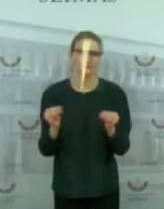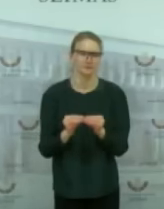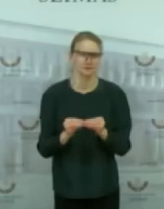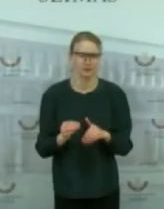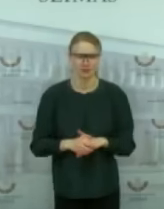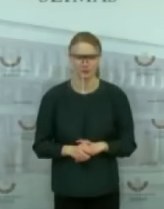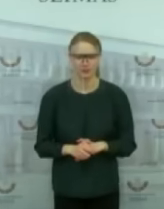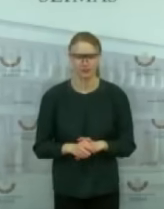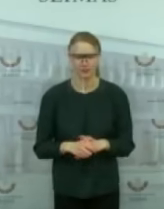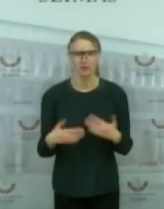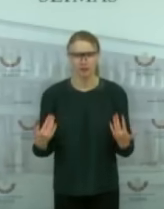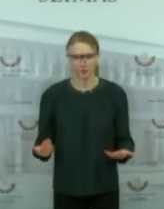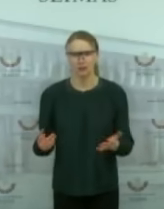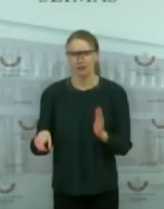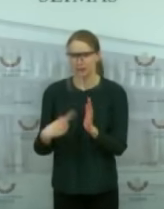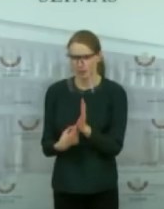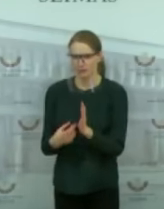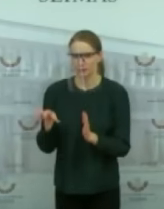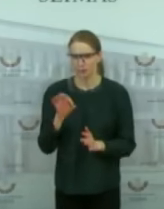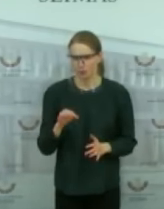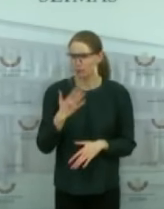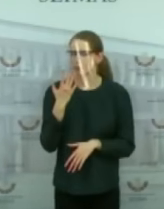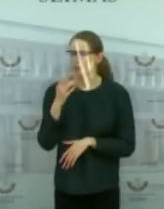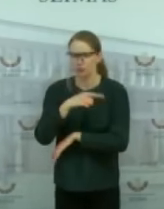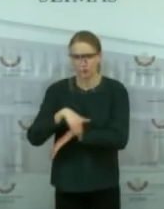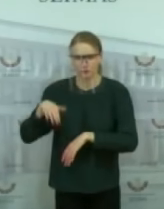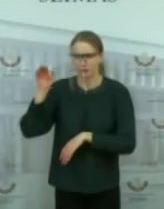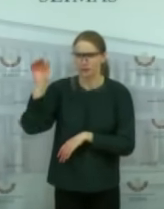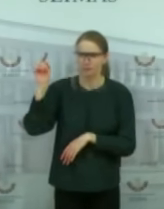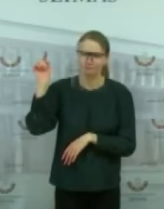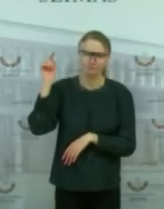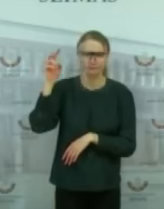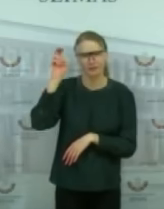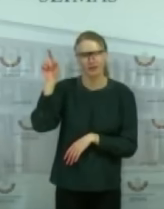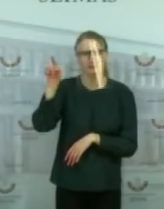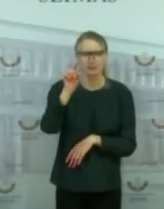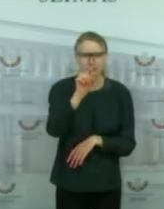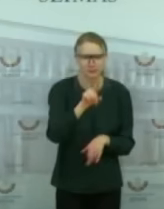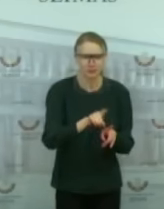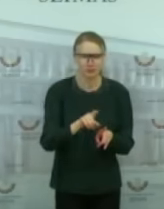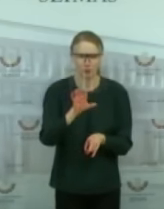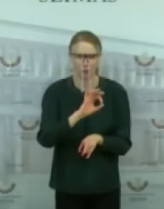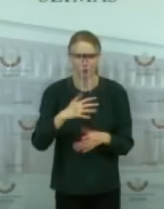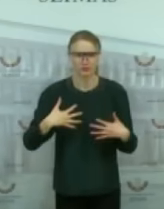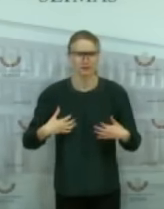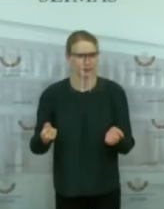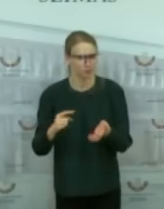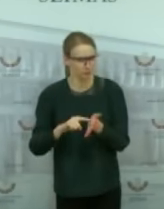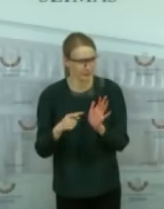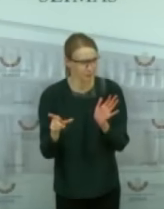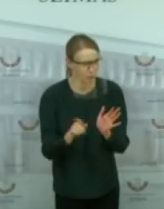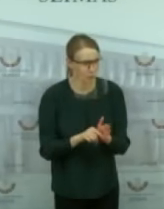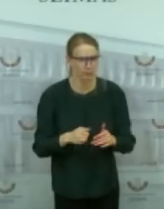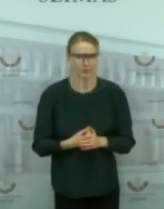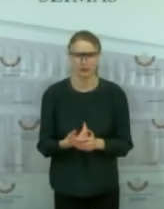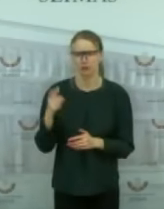Dar vienas Laurinos klausimas. Kai kurios užsienio šalys kalba, kad keliautojams galėtų būti privalomas sveikatos pasas, kuriame būtų